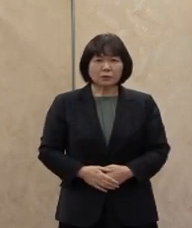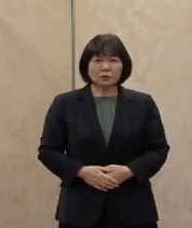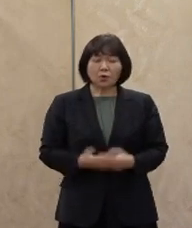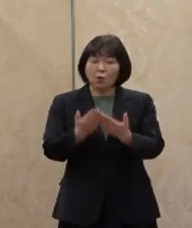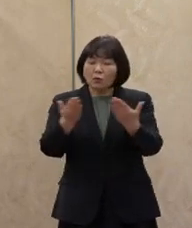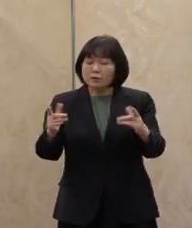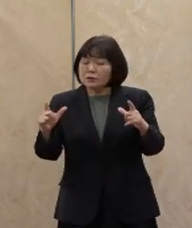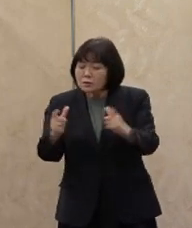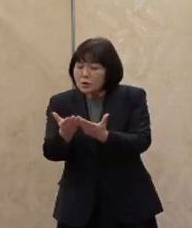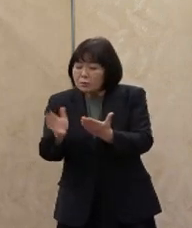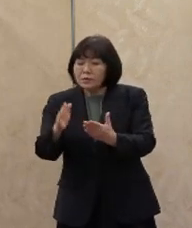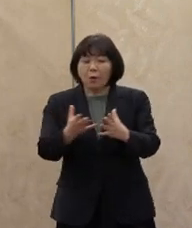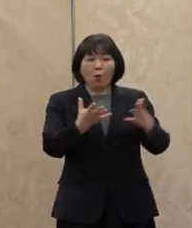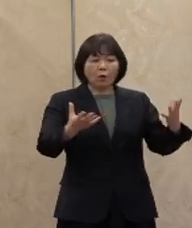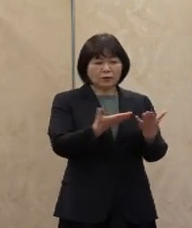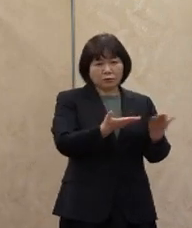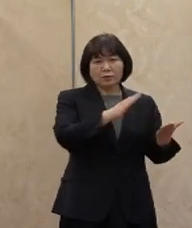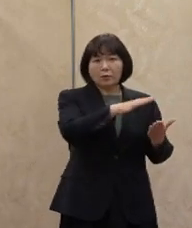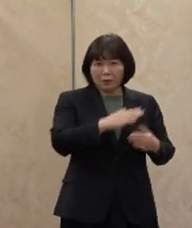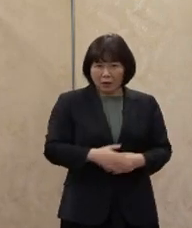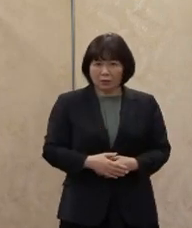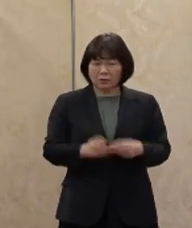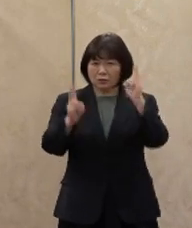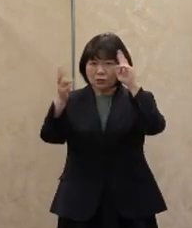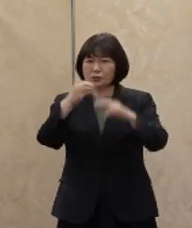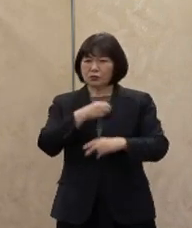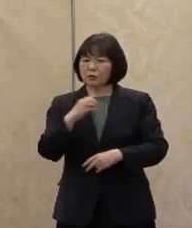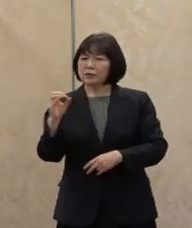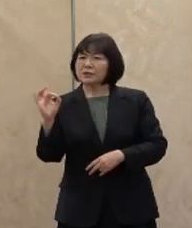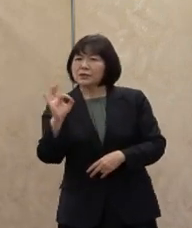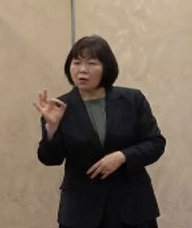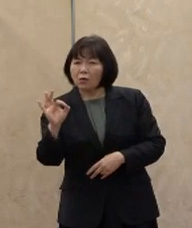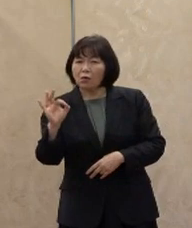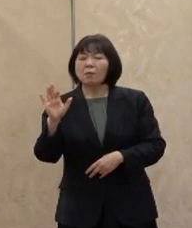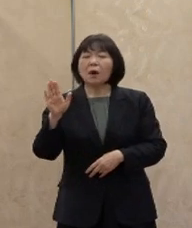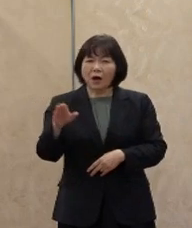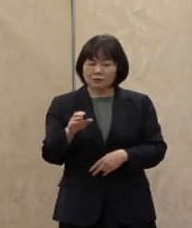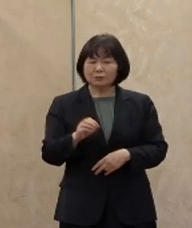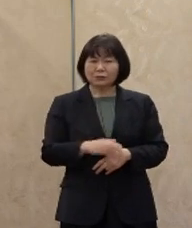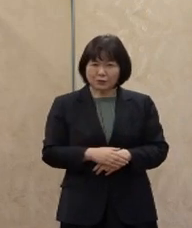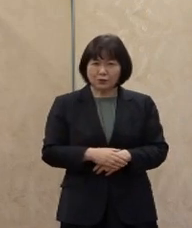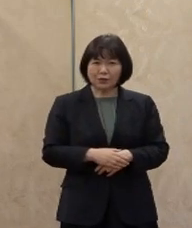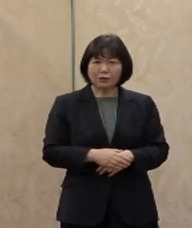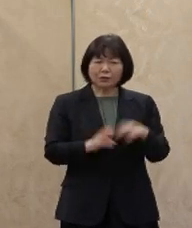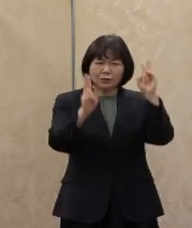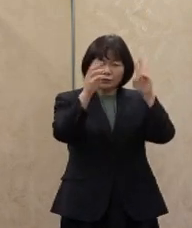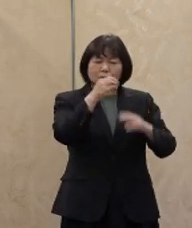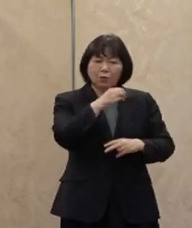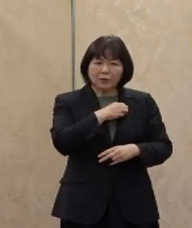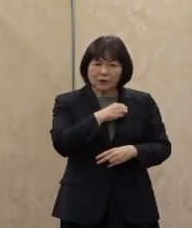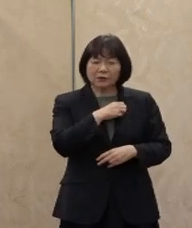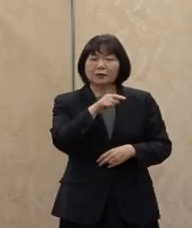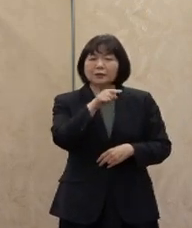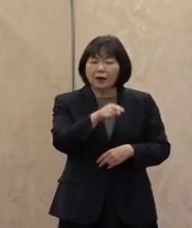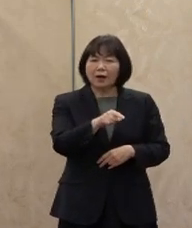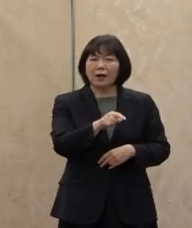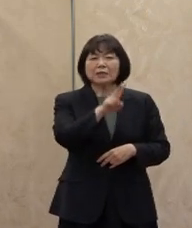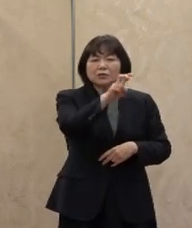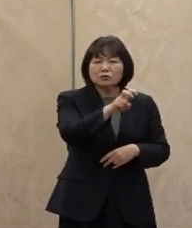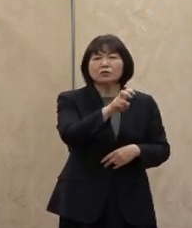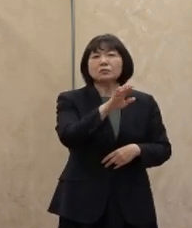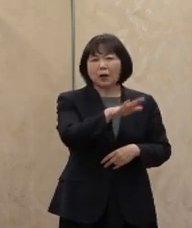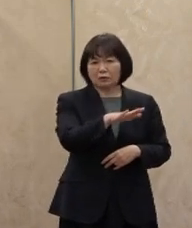もあれば大きなお店もあるわけで、従業員がゼロのところもあれば従業員が20人のところもあって、まあ、バラバラなわけです。な